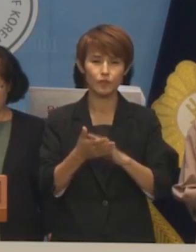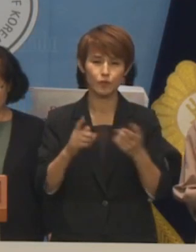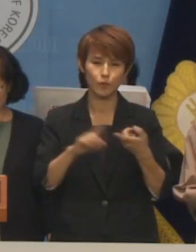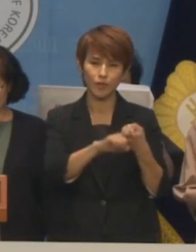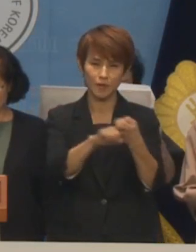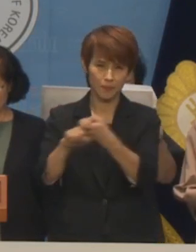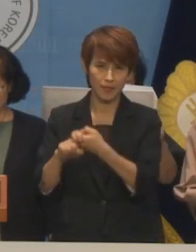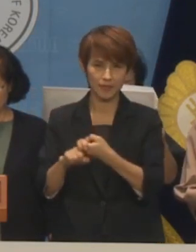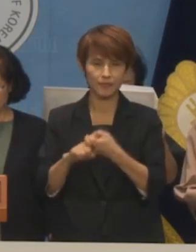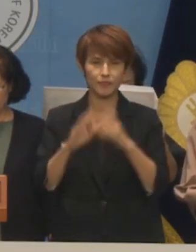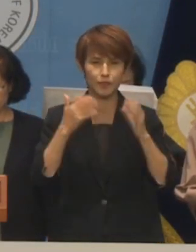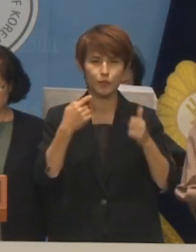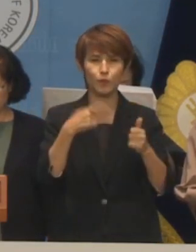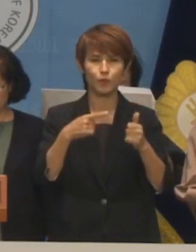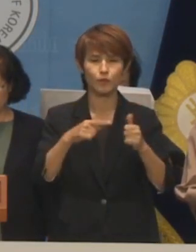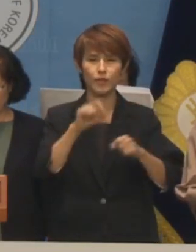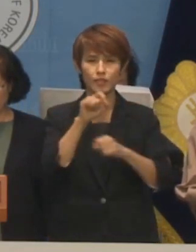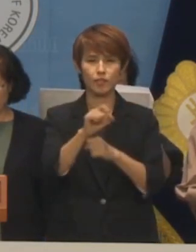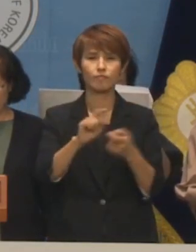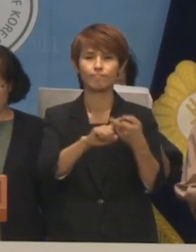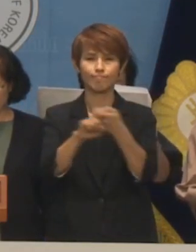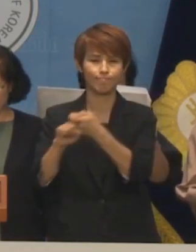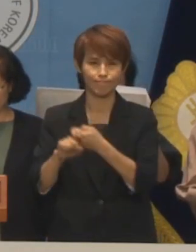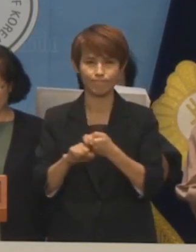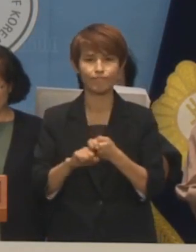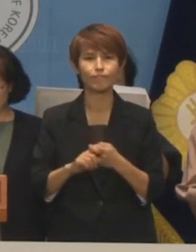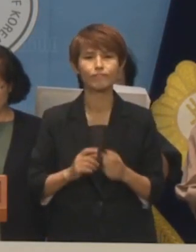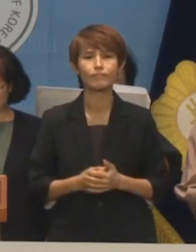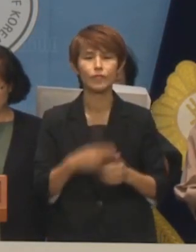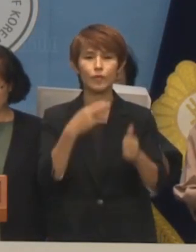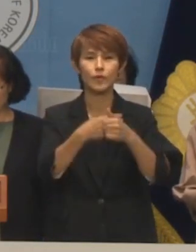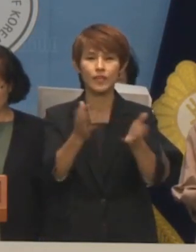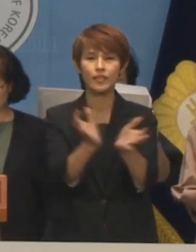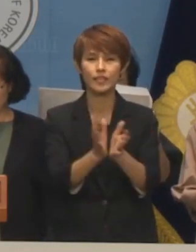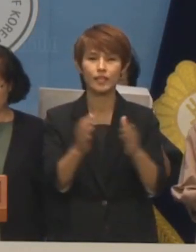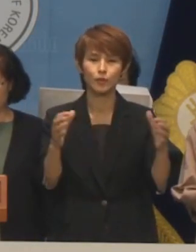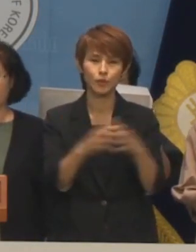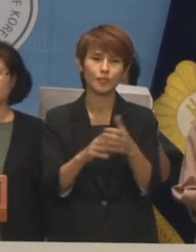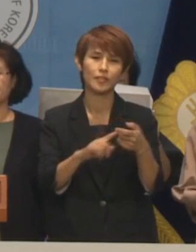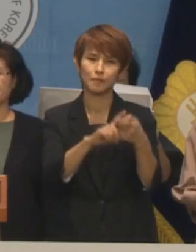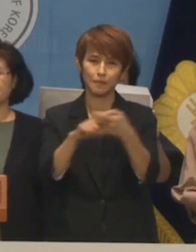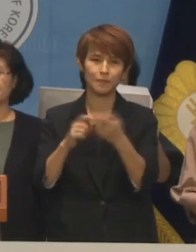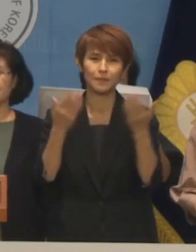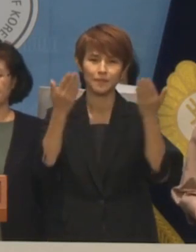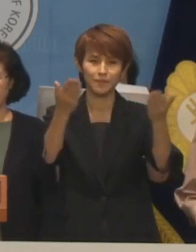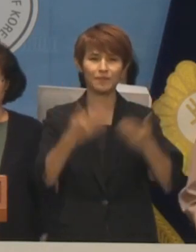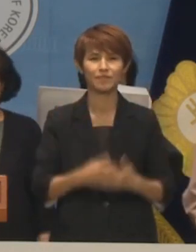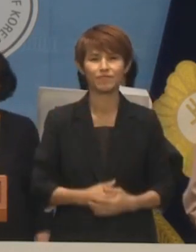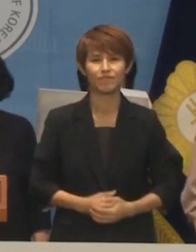한국유치원총연합회, 한국유아교육행정협의회, 한국교원단체 총연합회,